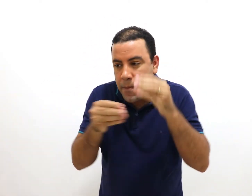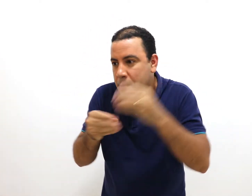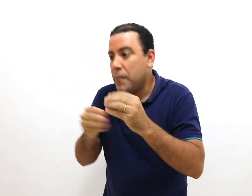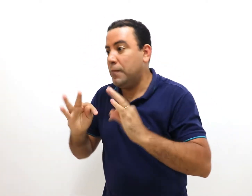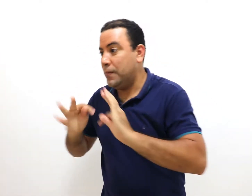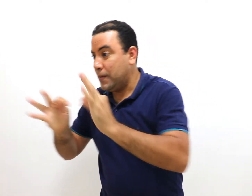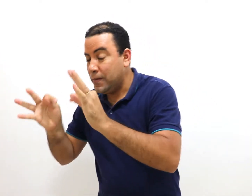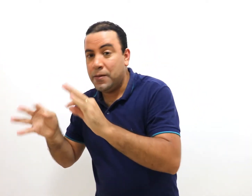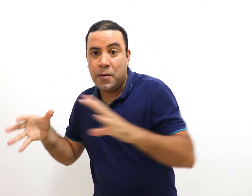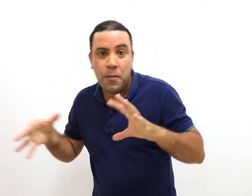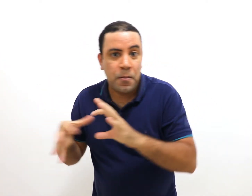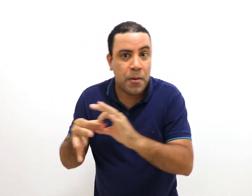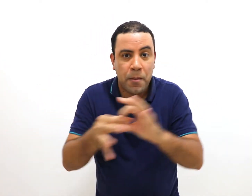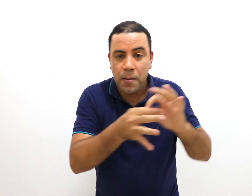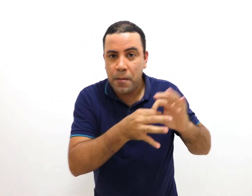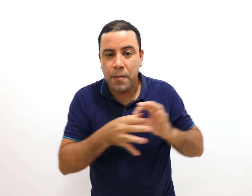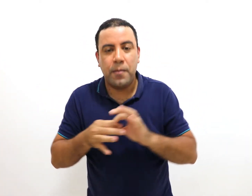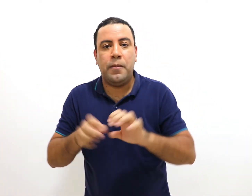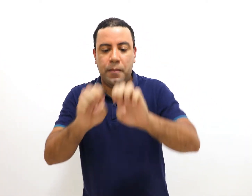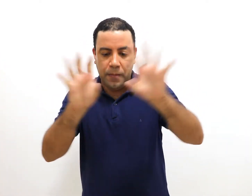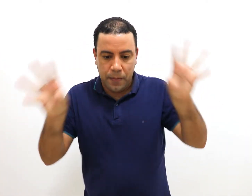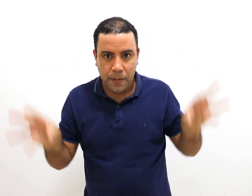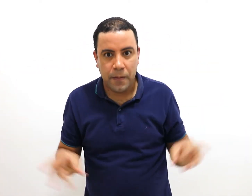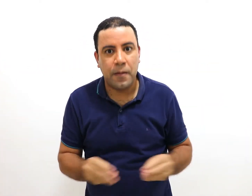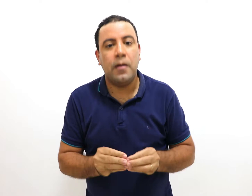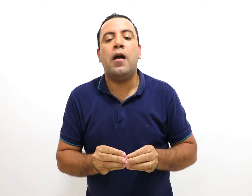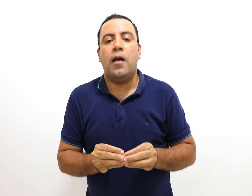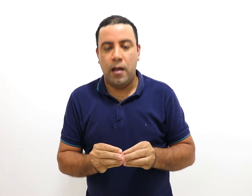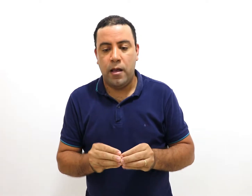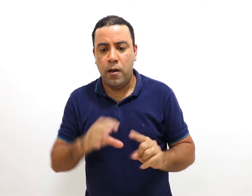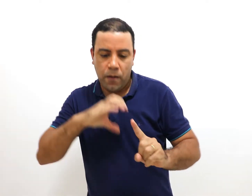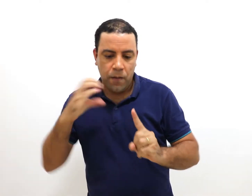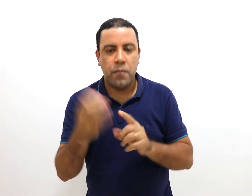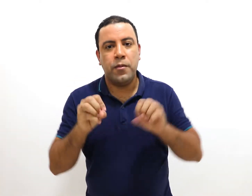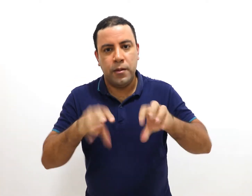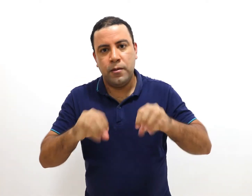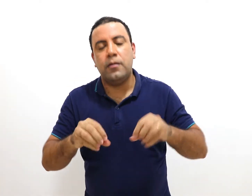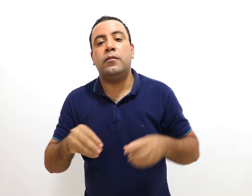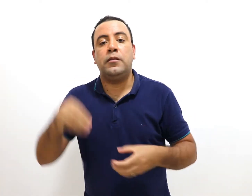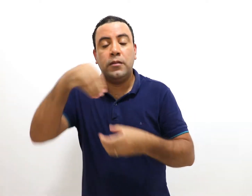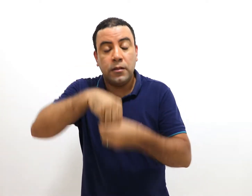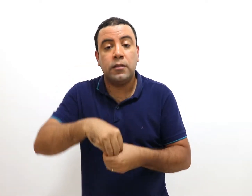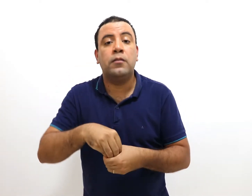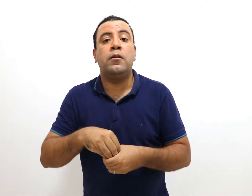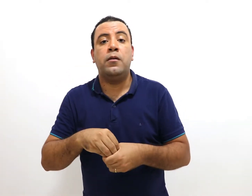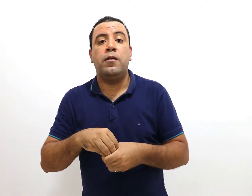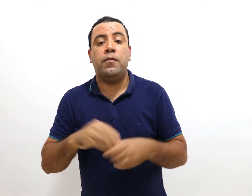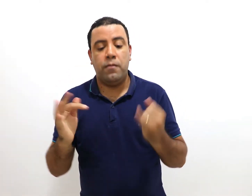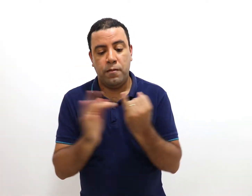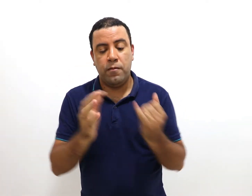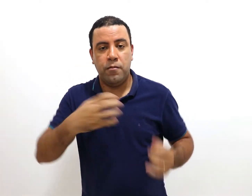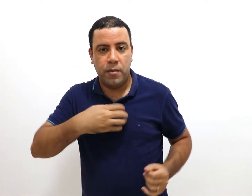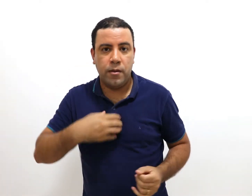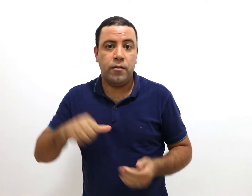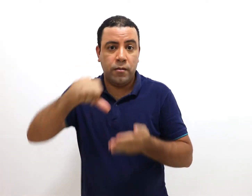comunicacional, visual e tecnológica na comunidade educacional do IFE